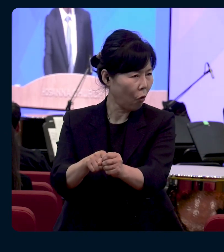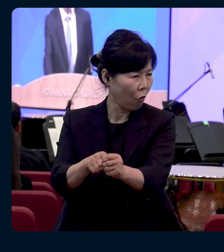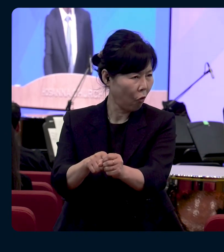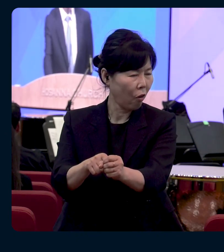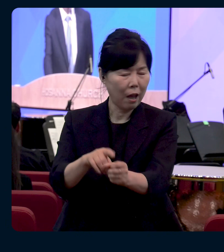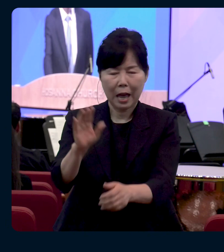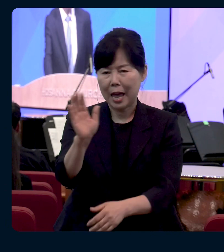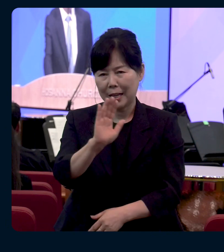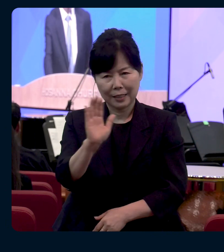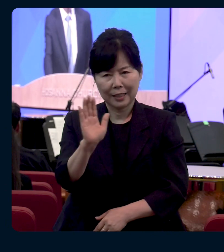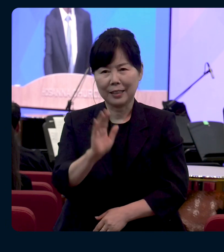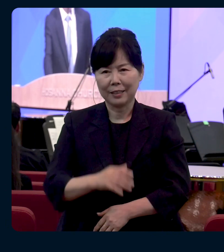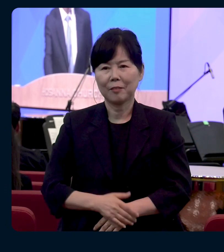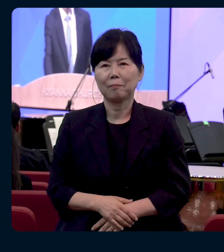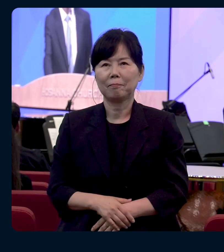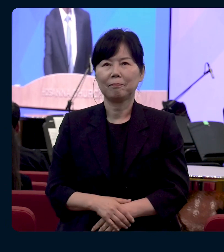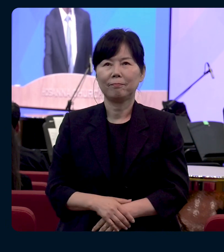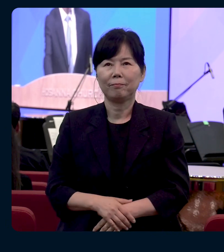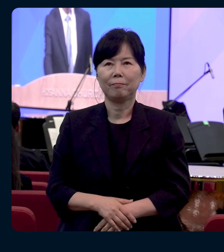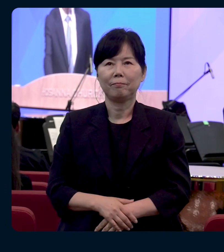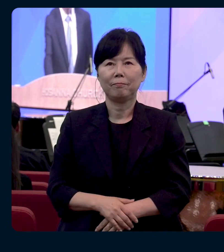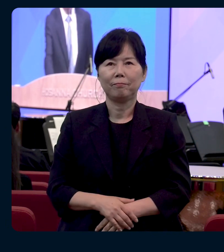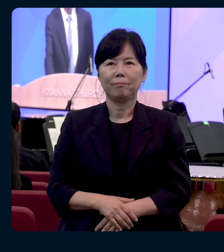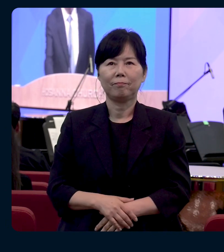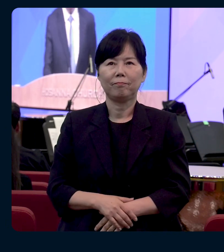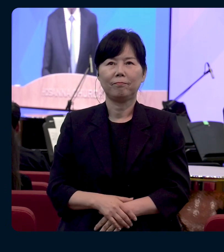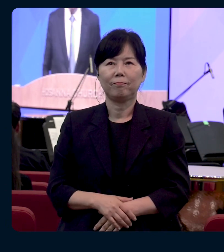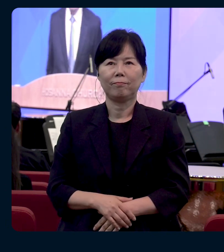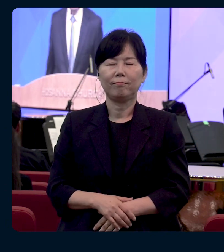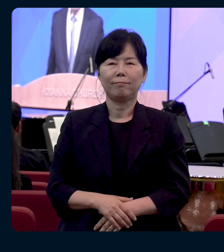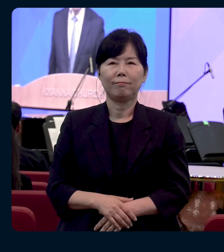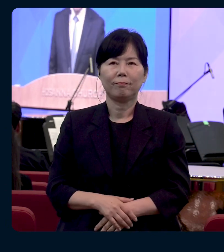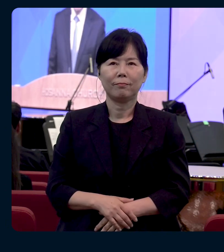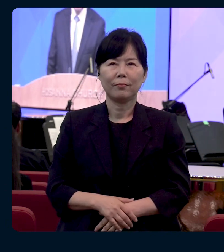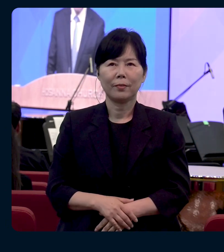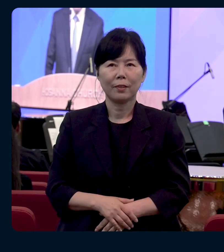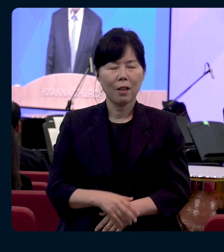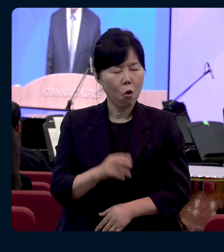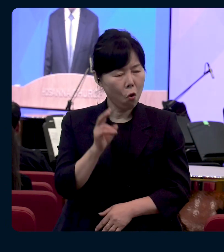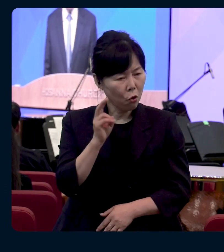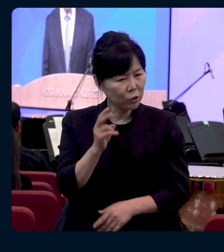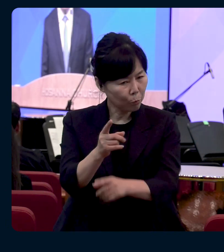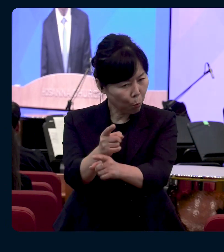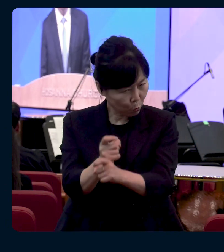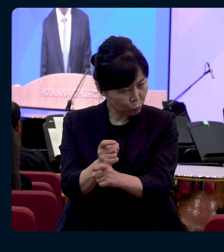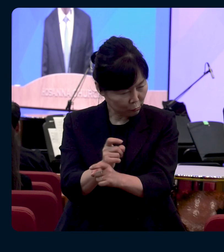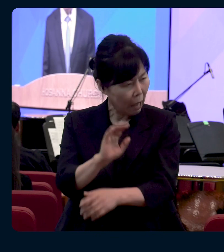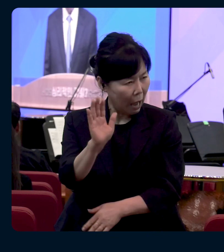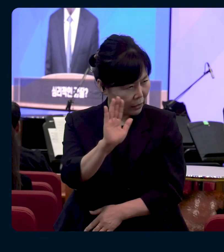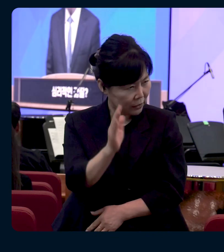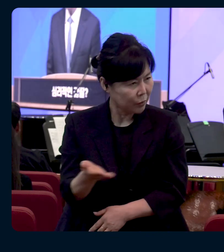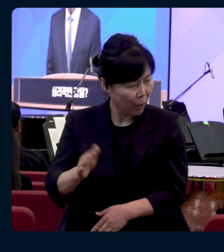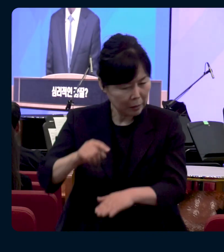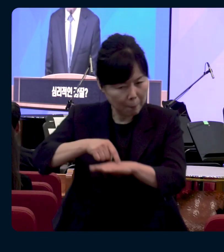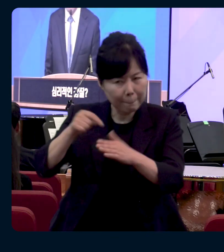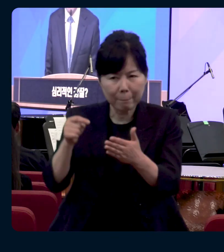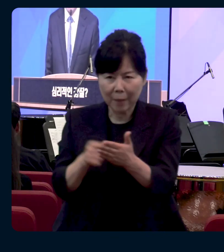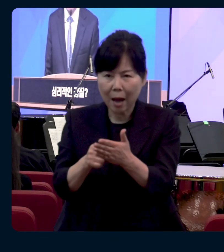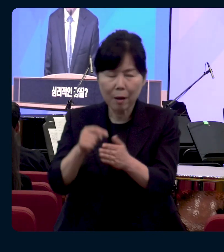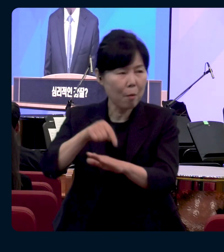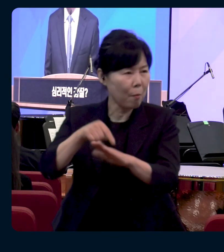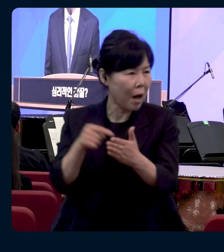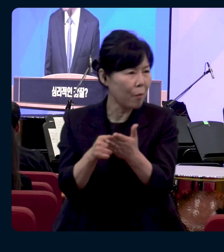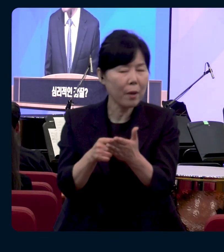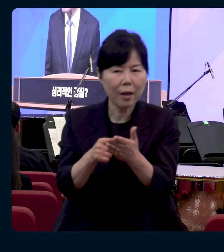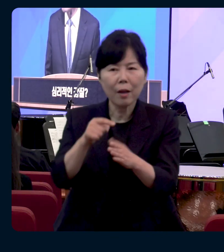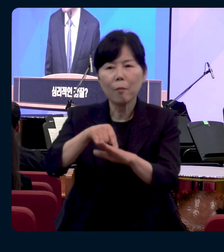것이 아니라는 것이죠. 그럴 수 없다는 것이죠. 혹시 복수까지는 아니어도 심리적인 갑질을